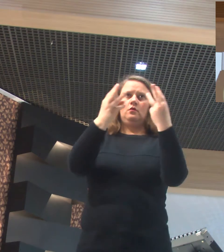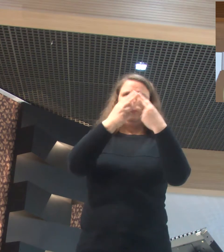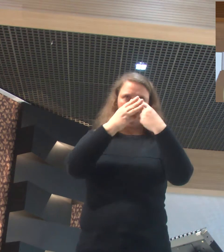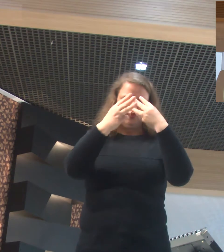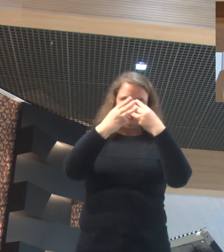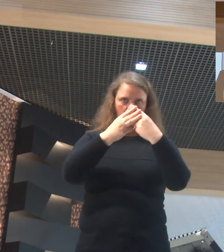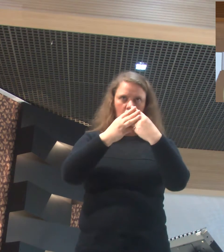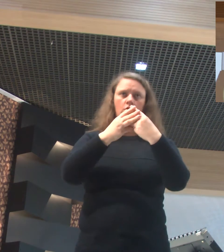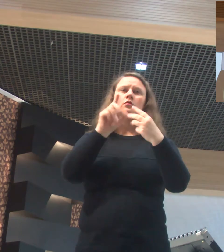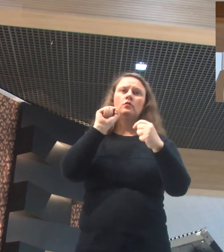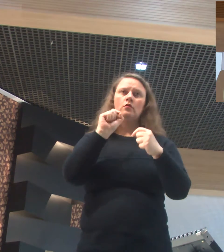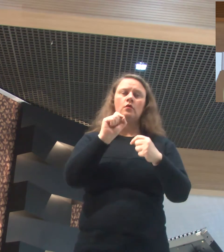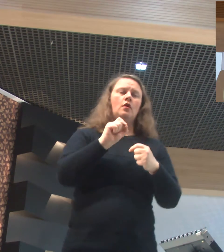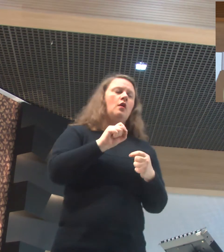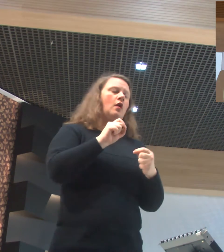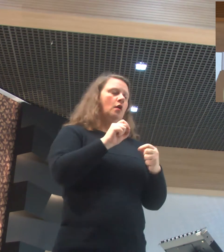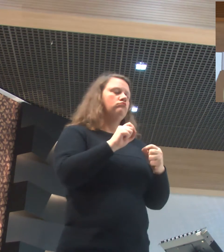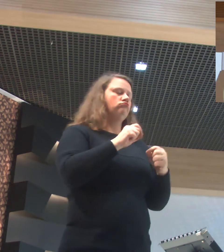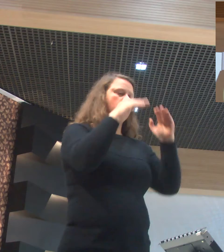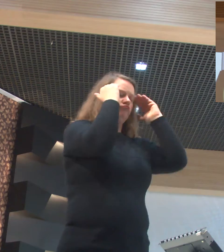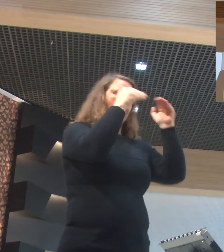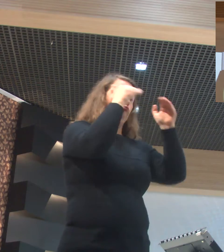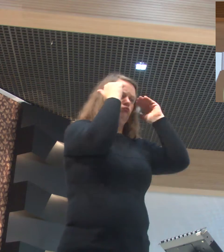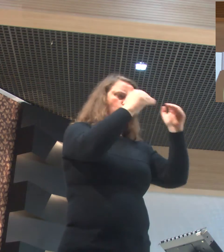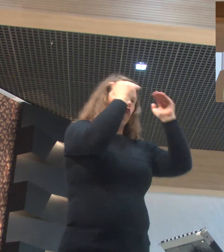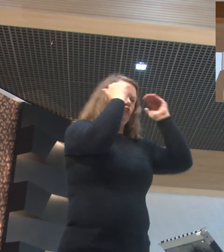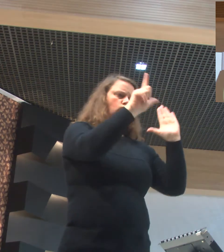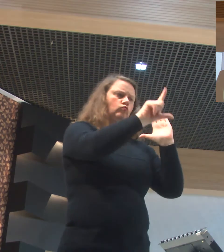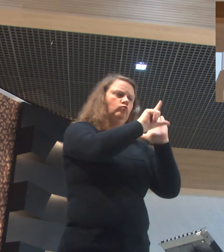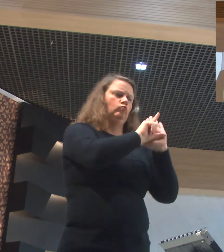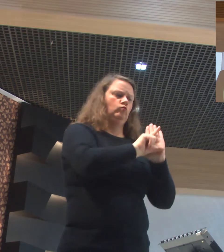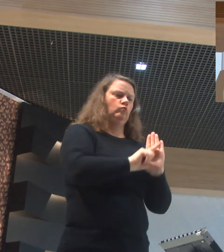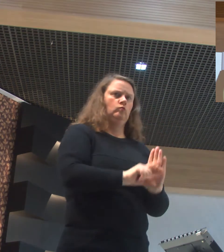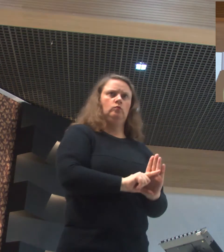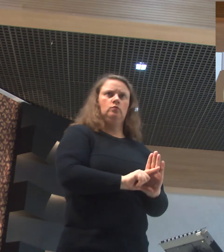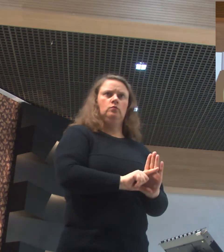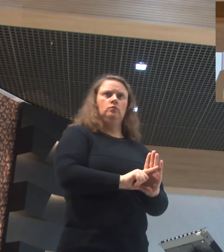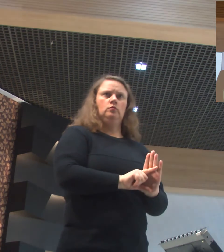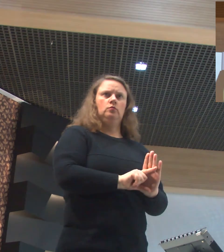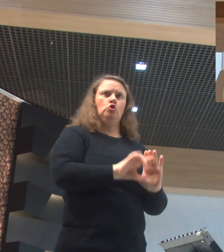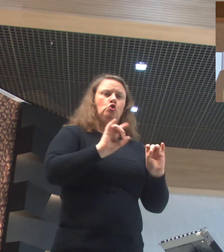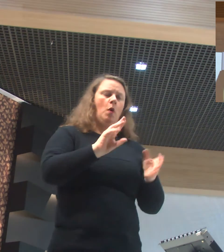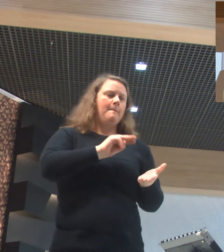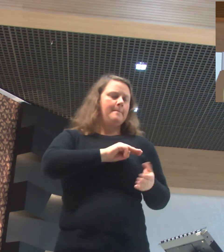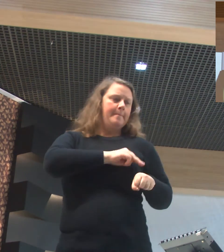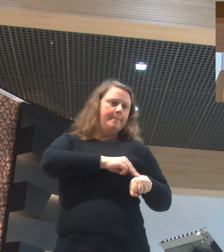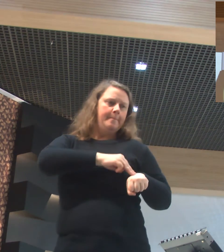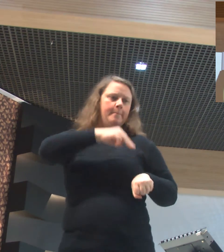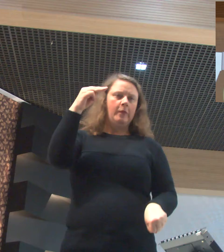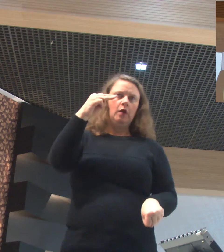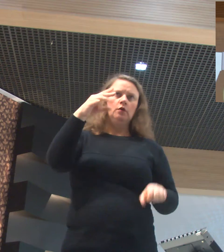que guardavam certos preceitos, e os fariseus e os